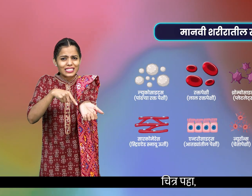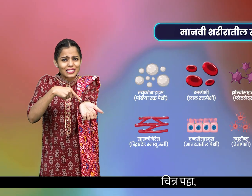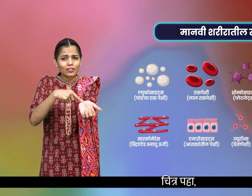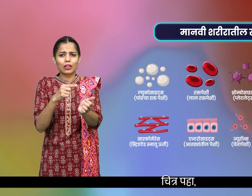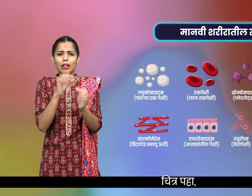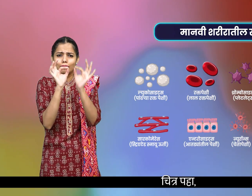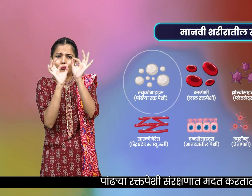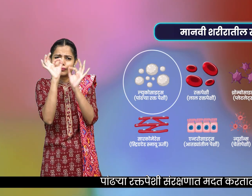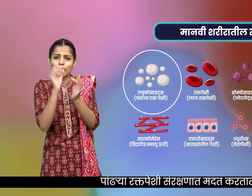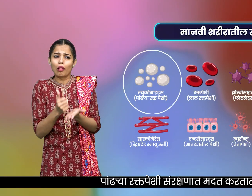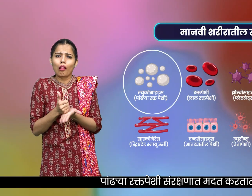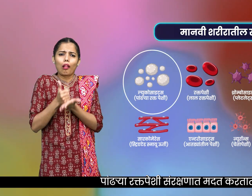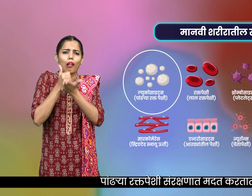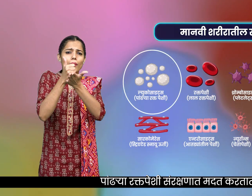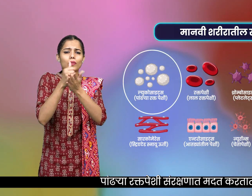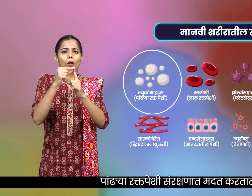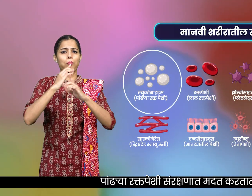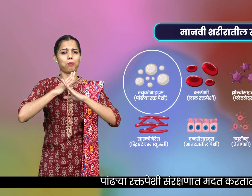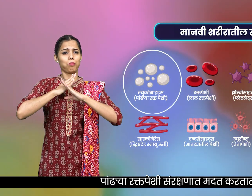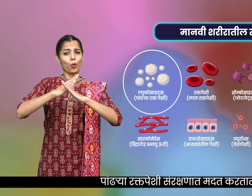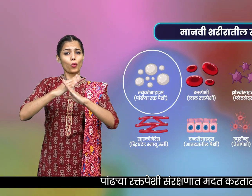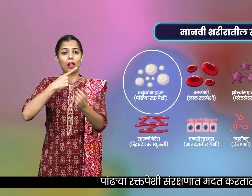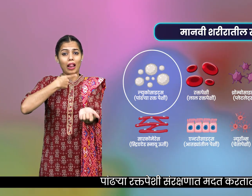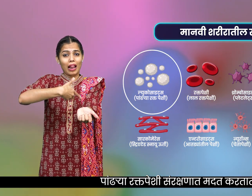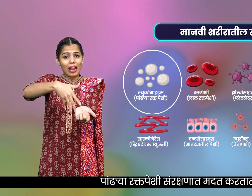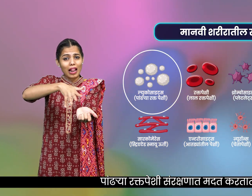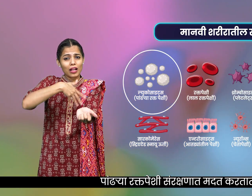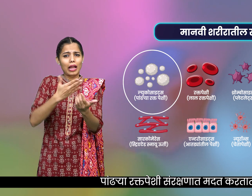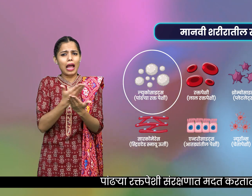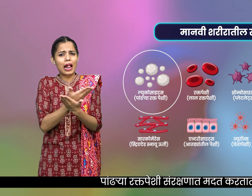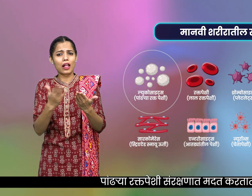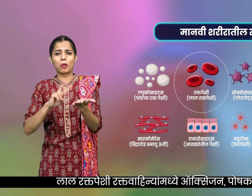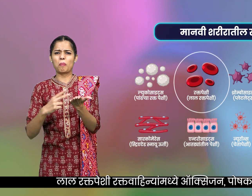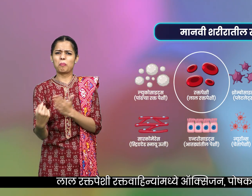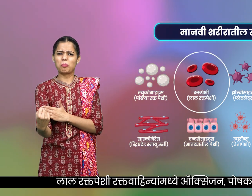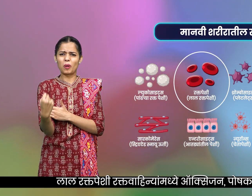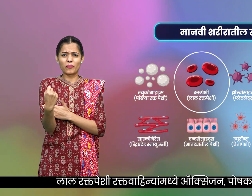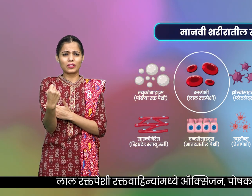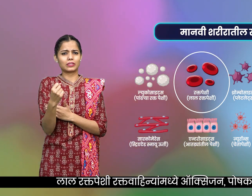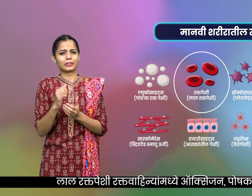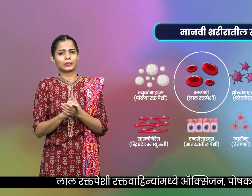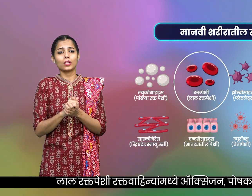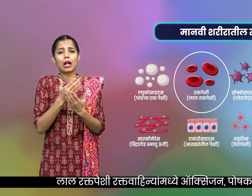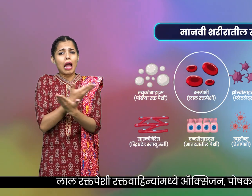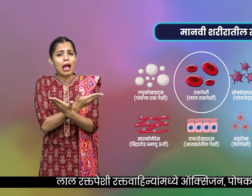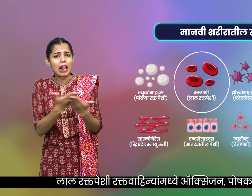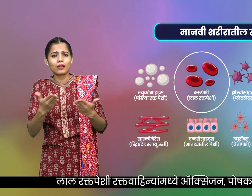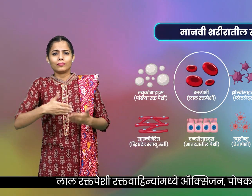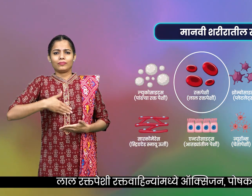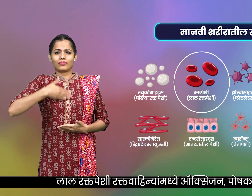पहा. पांढऱ्या रक्तपेशी संरक्षणात मदत करतात. लाल रक्तपेशी रक्तवाहिन्यांमध्ये